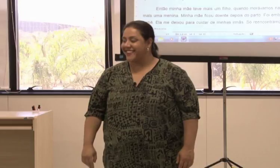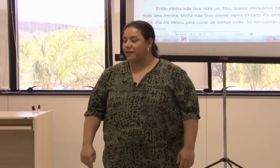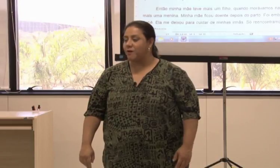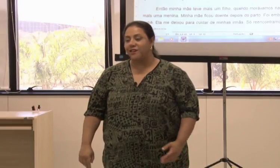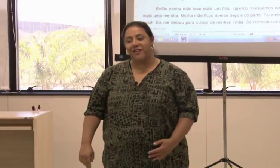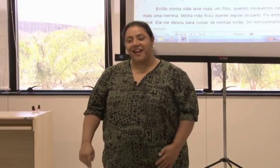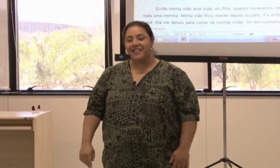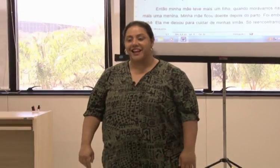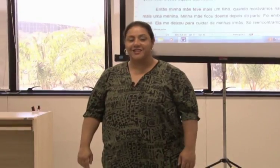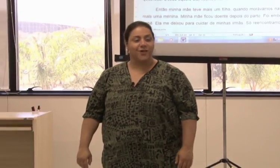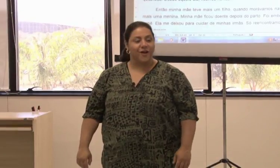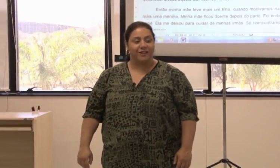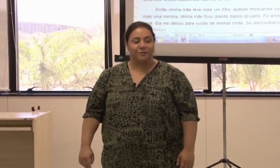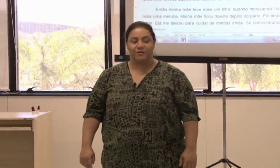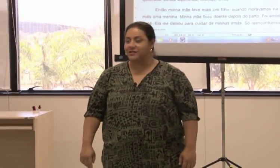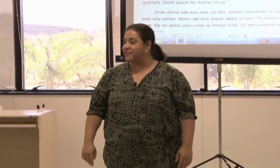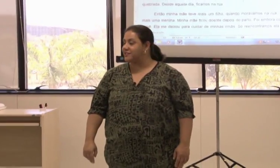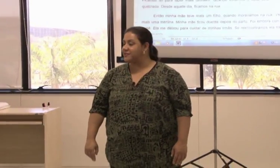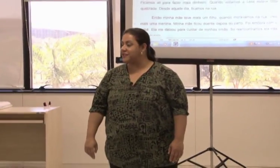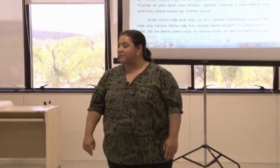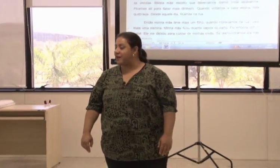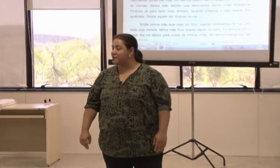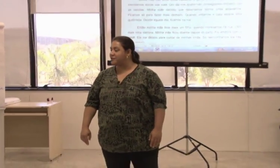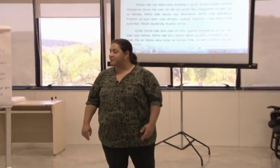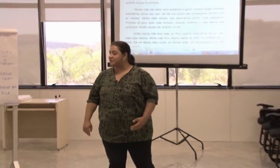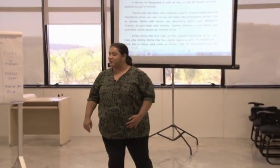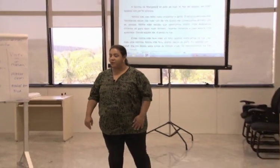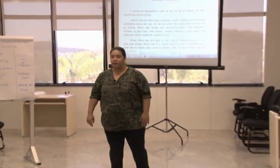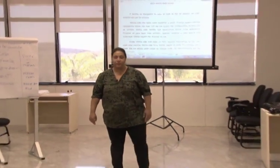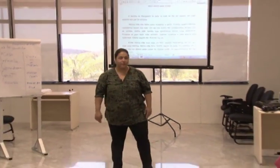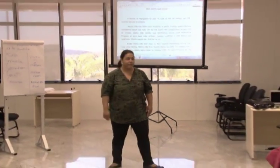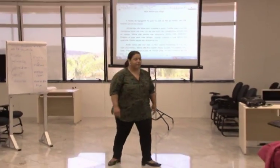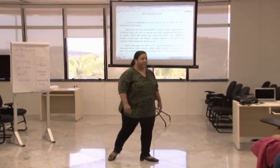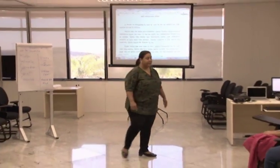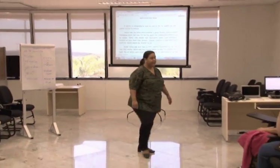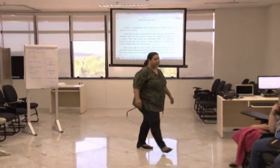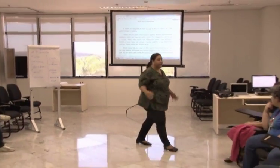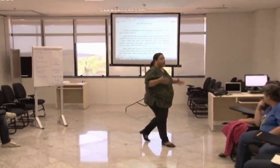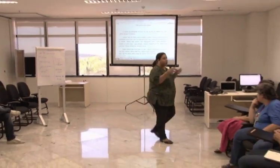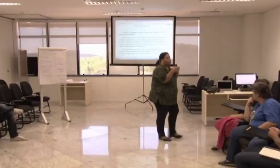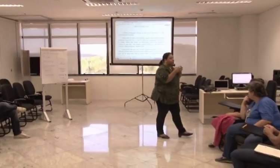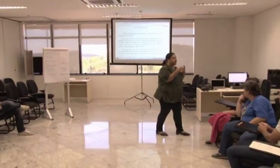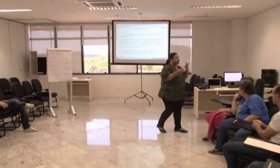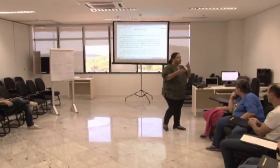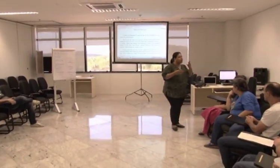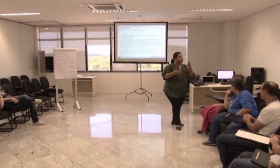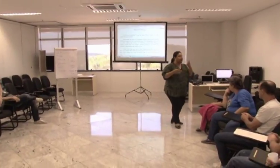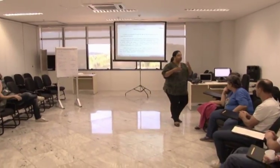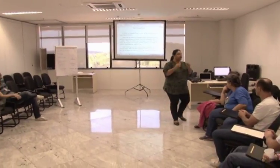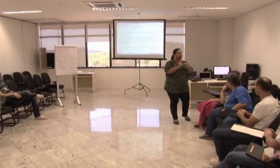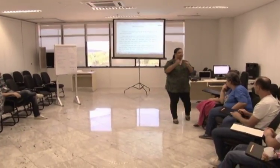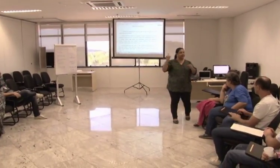Podem ficar em 3 ou 4 para vocês terminarem de fazer essa estrofe. Tá 3 ou 4 para fazer essa